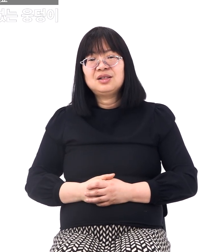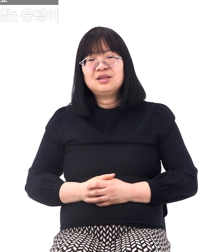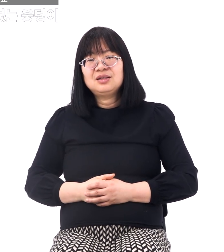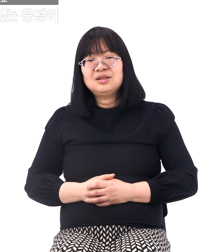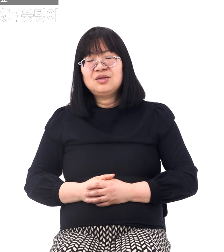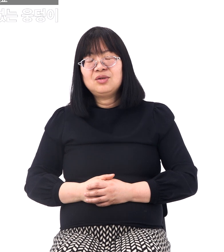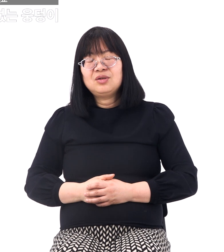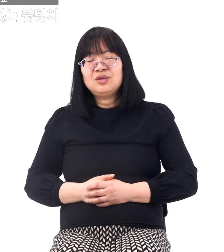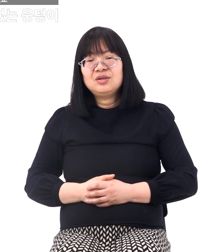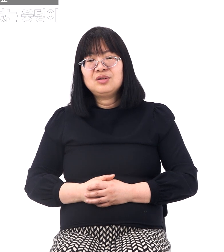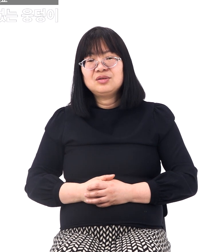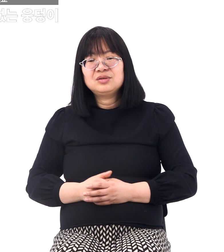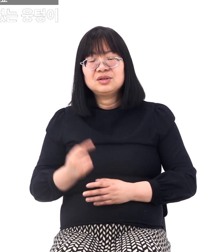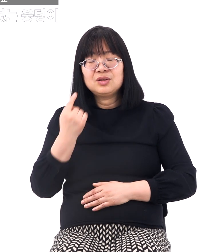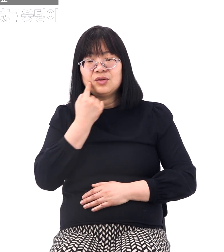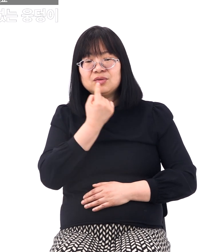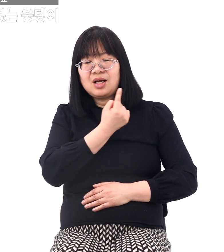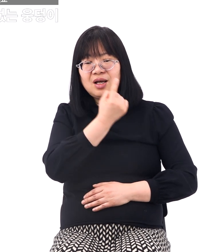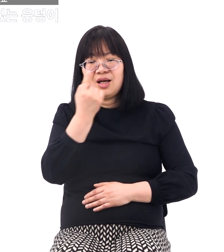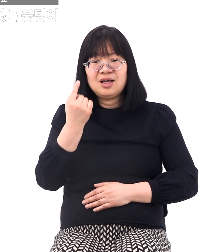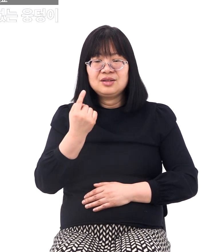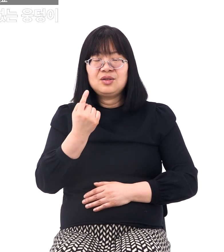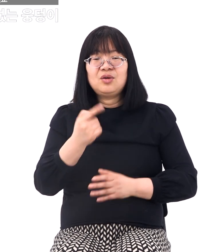임마누엘 오